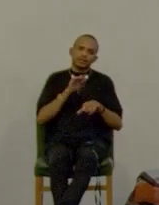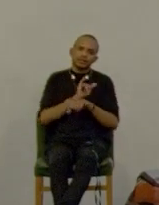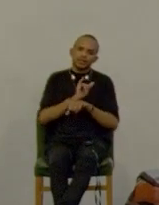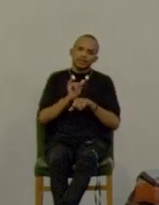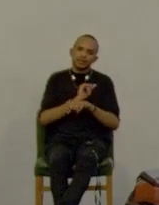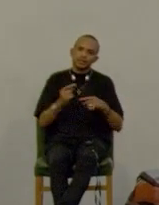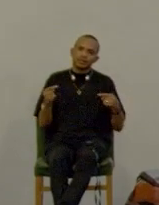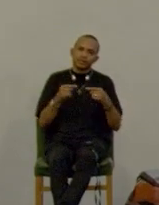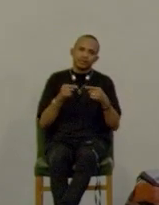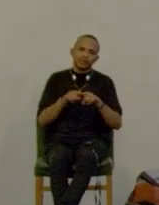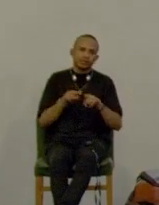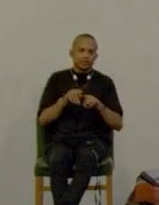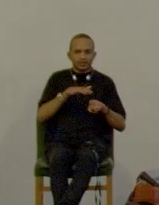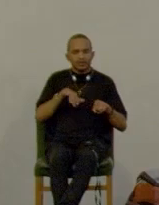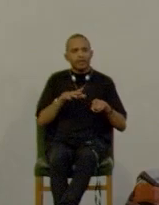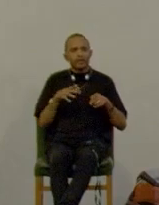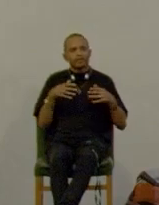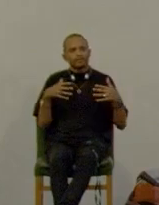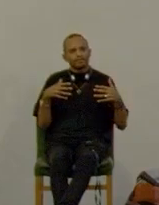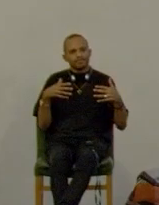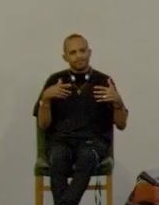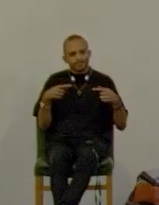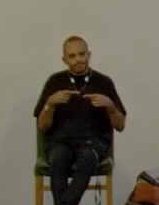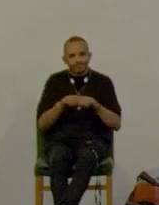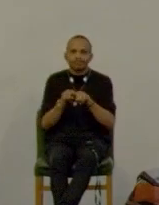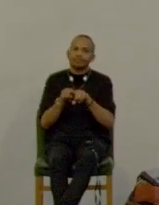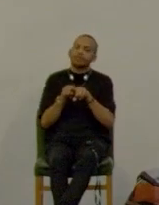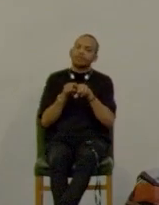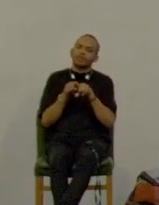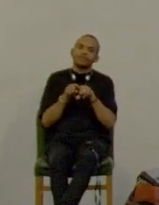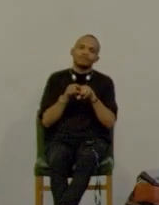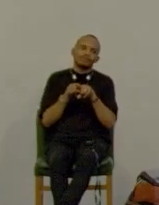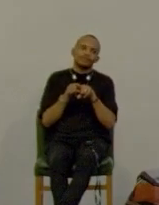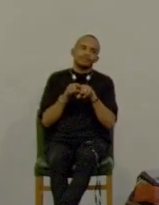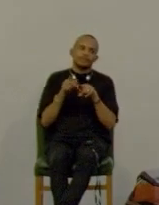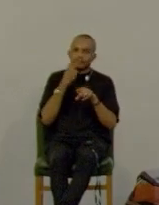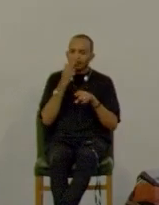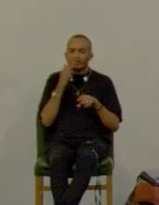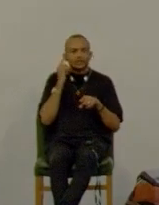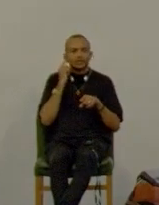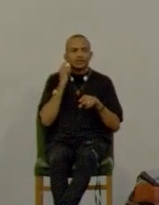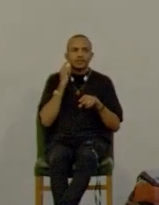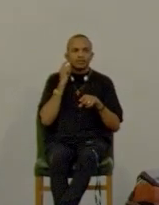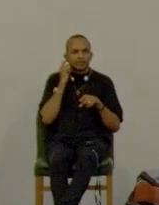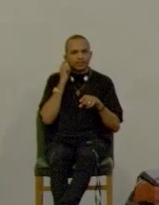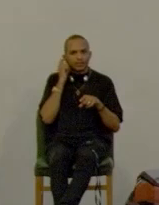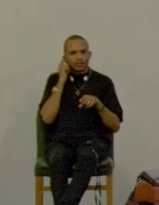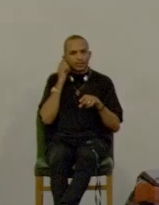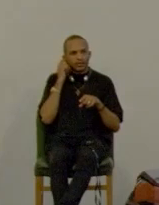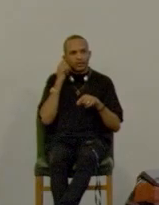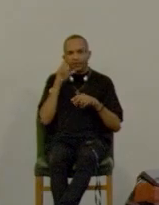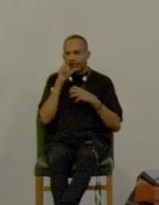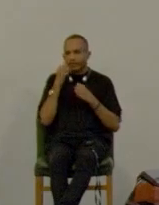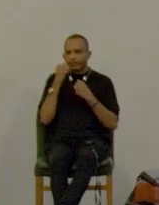de cruzamento que esses meios vão possibilitando, que me parecem uma potência. Acho que isso